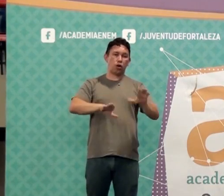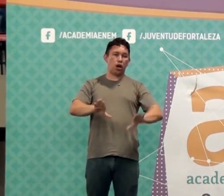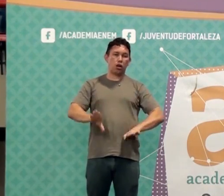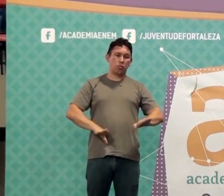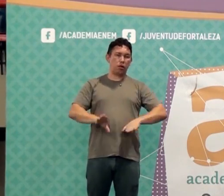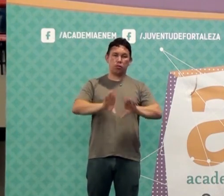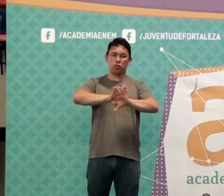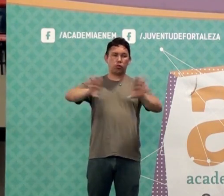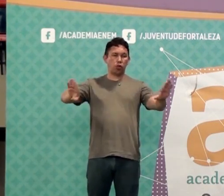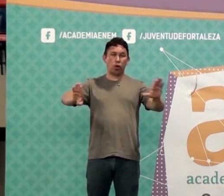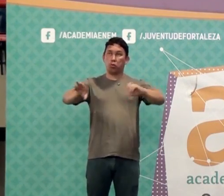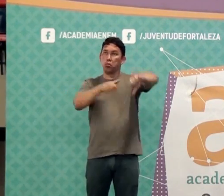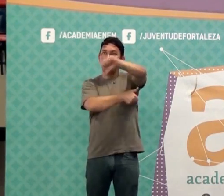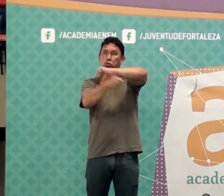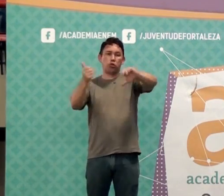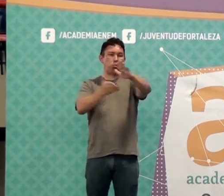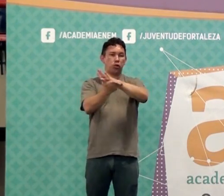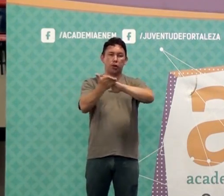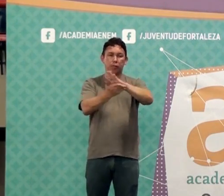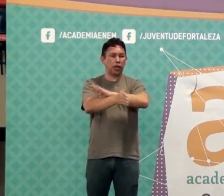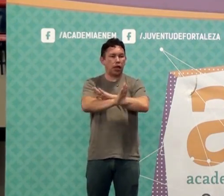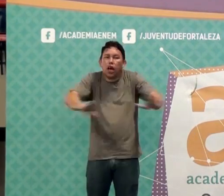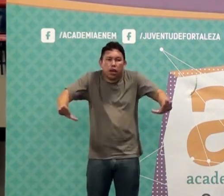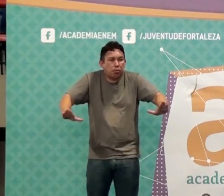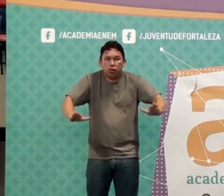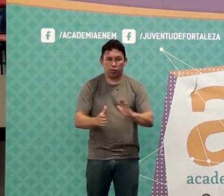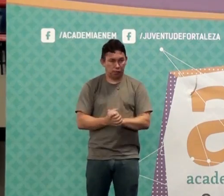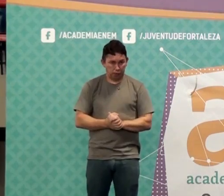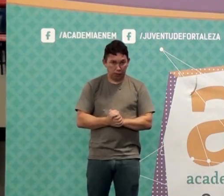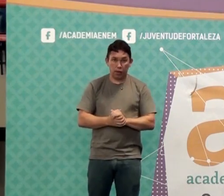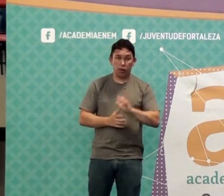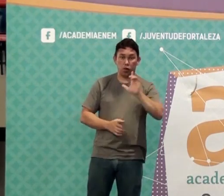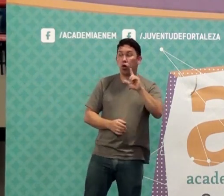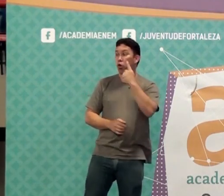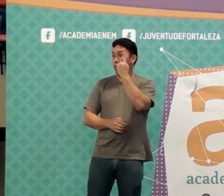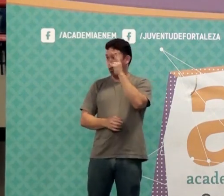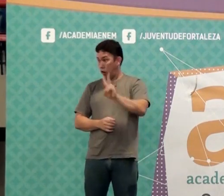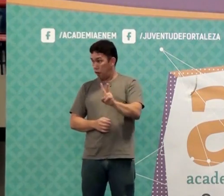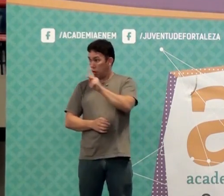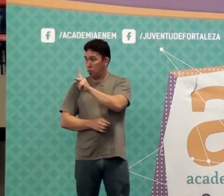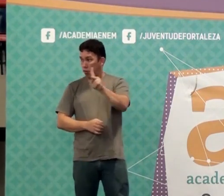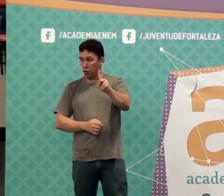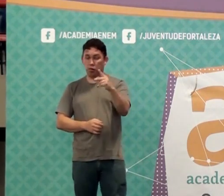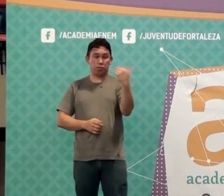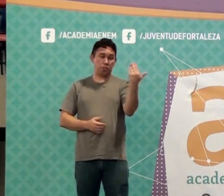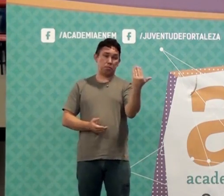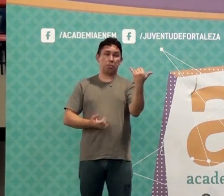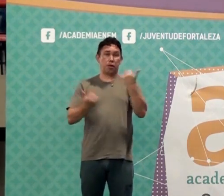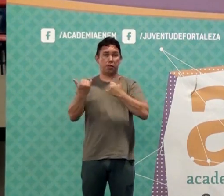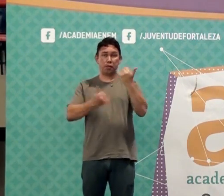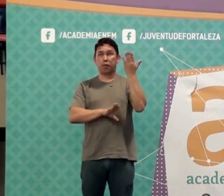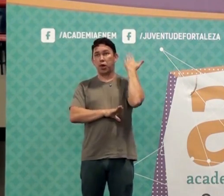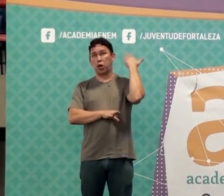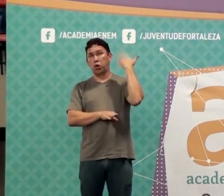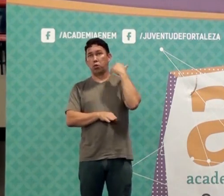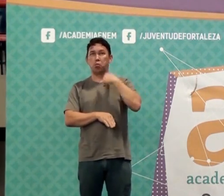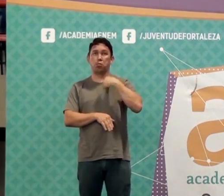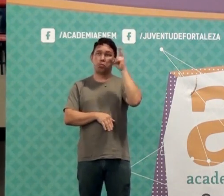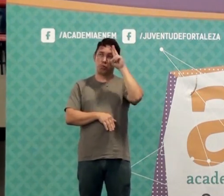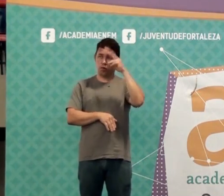Sociedade estamental. Ou então está aqui do lado, ó, sociedade hierarquizada. O que é uma